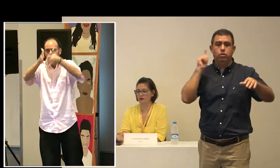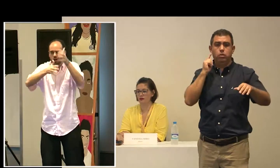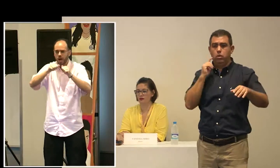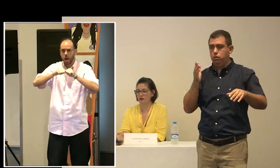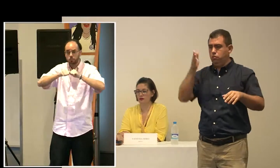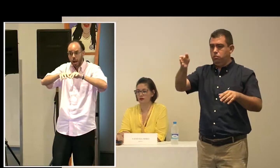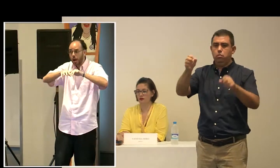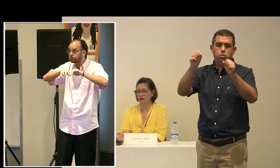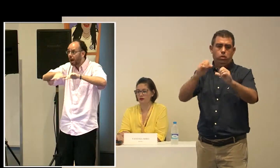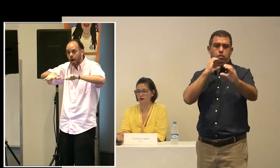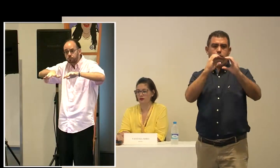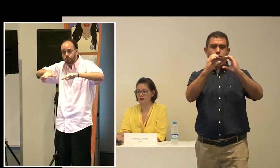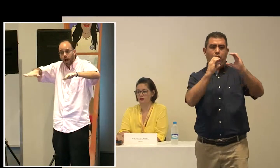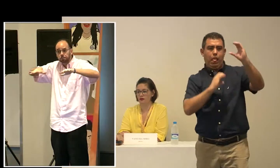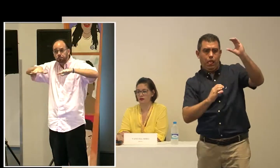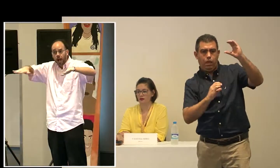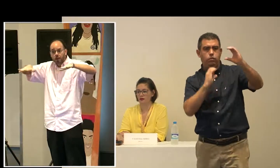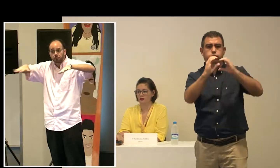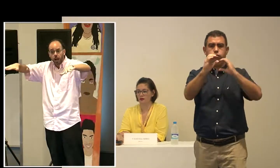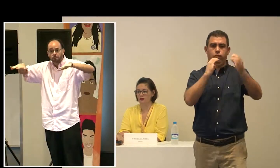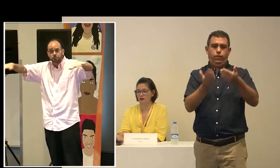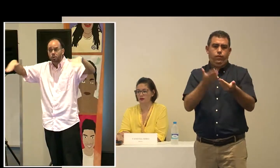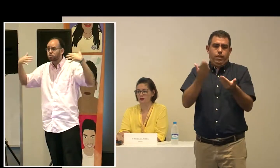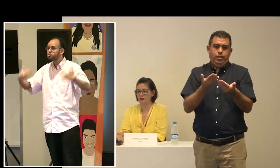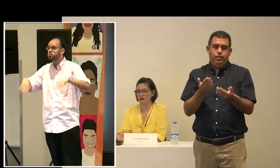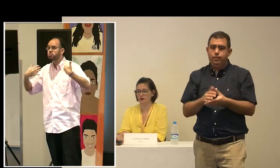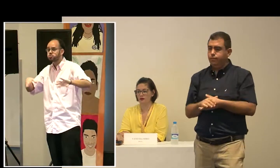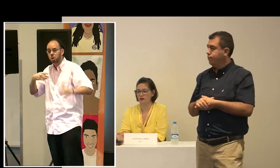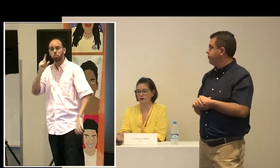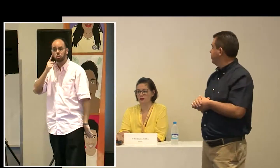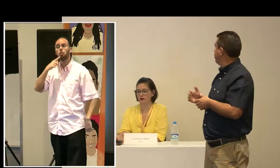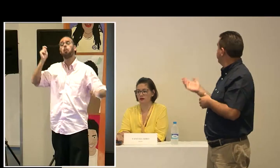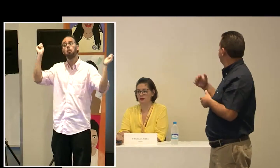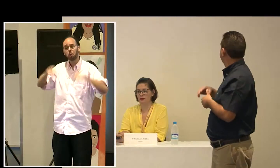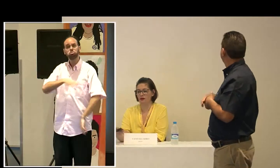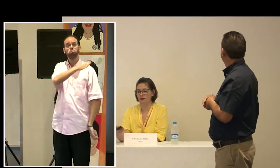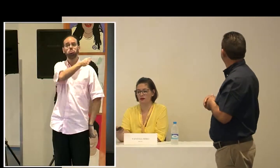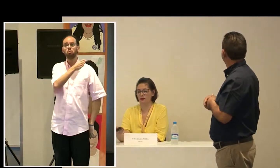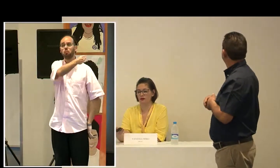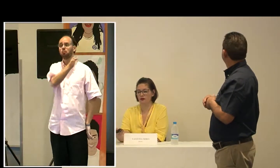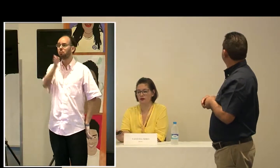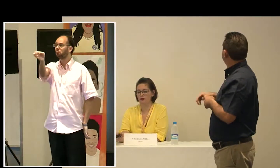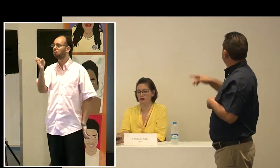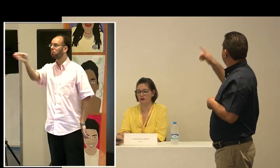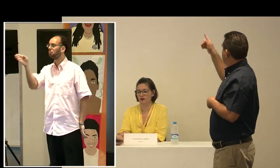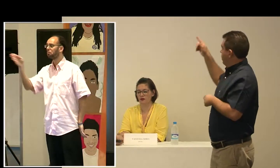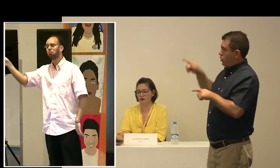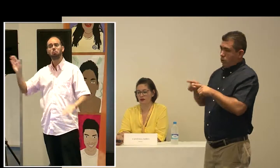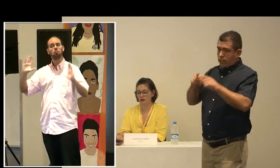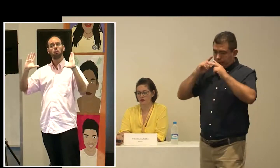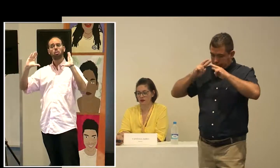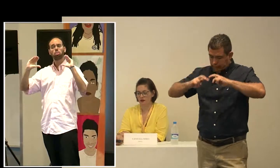Alguns surdos têm conseguido, por meio desse material que está sendo criado, conseguir a carteira de motorista.